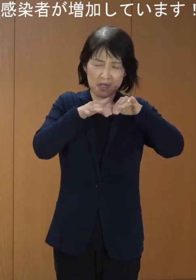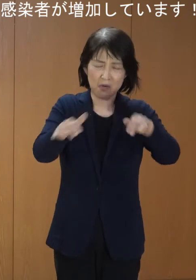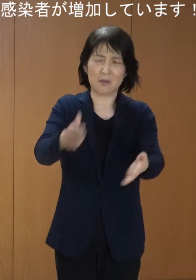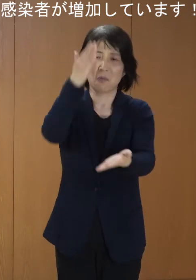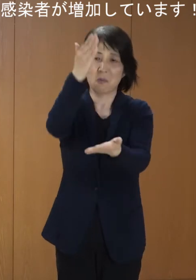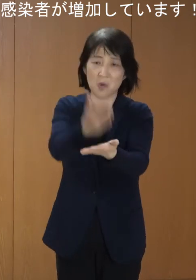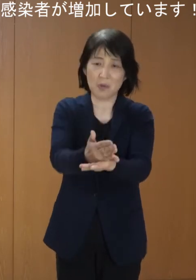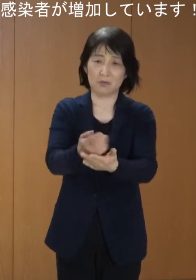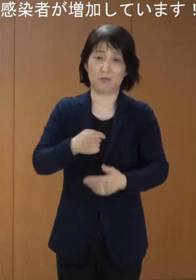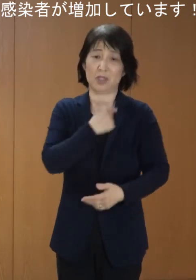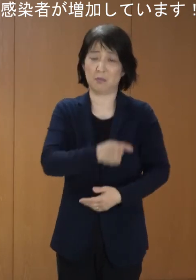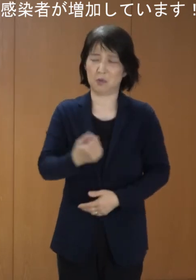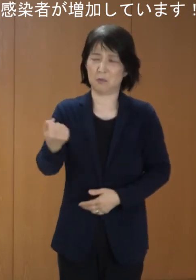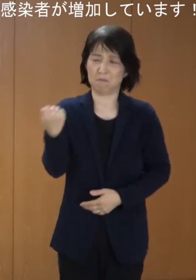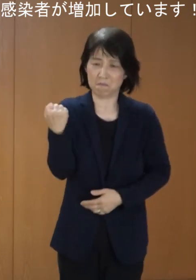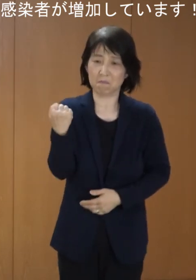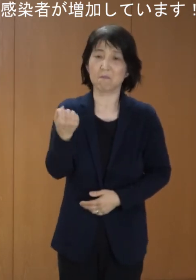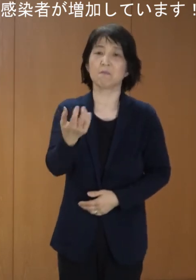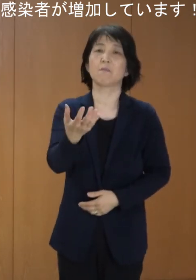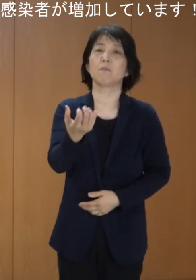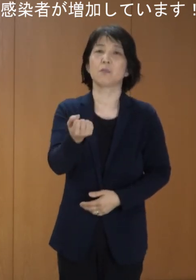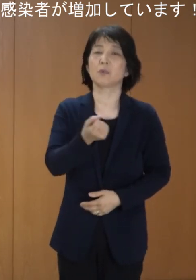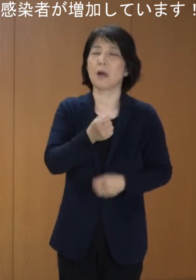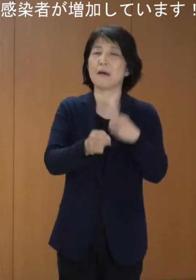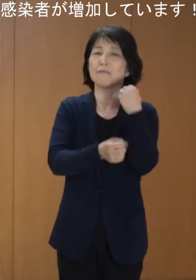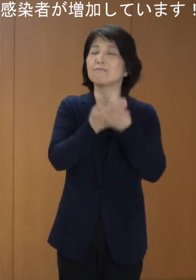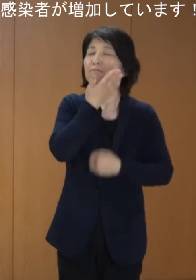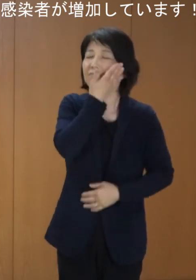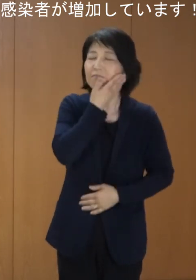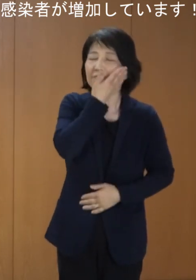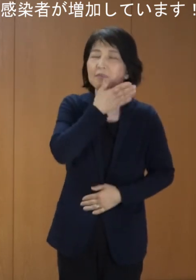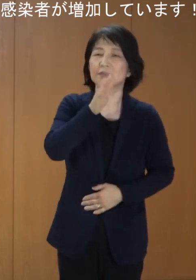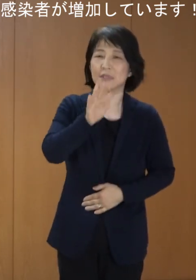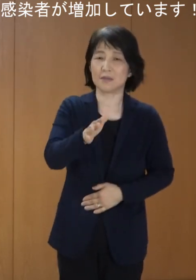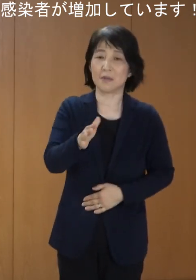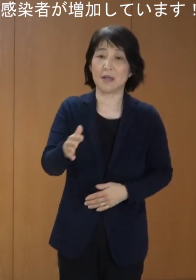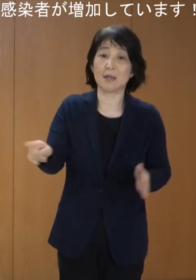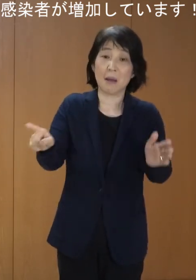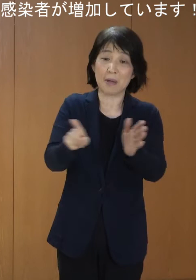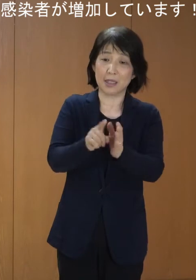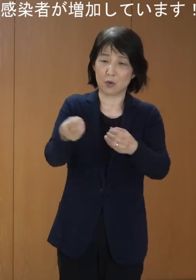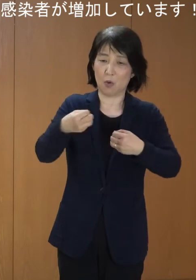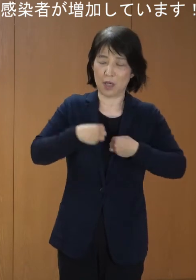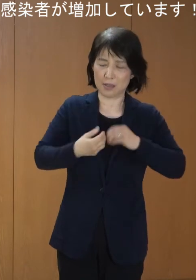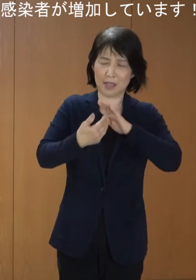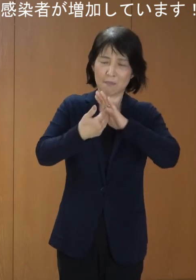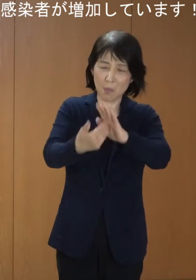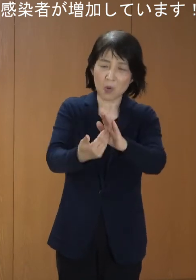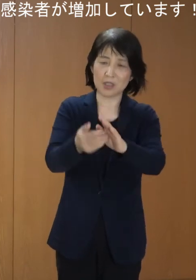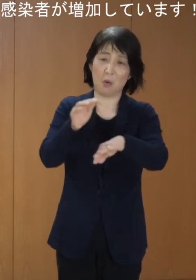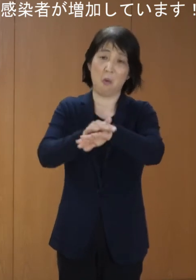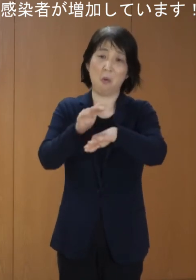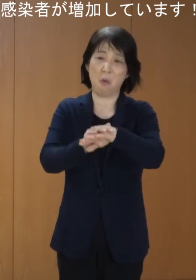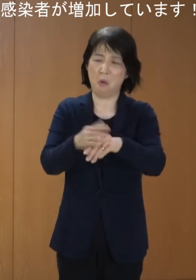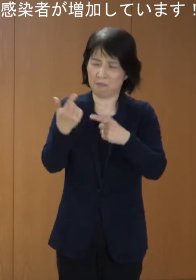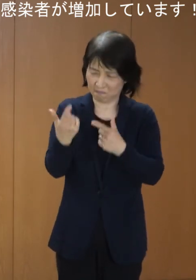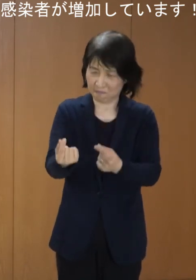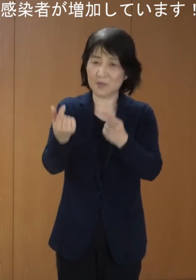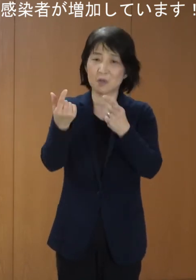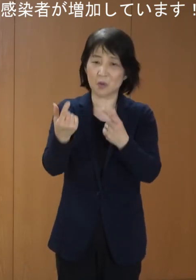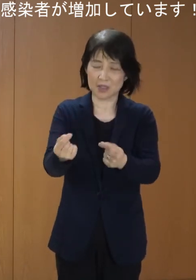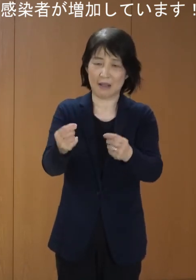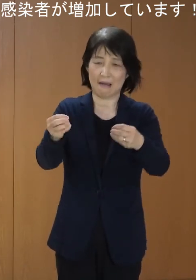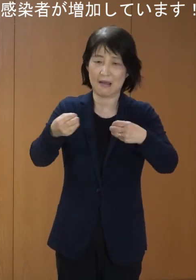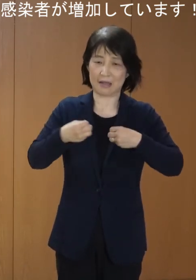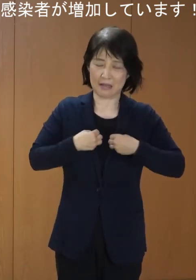い気持ちで取り組むことが大切です。今までの対応をしっかり続けて封じ込める